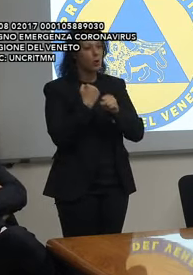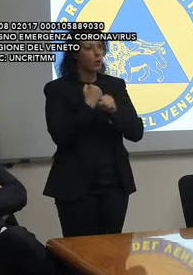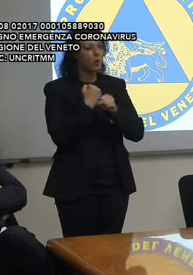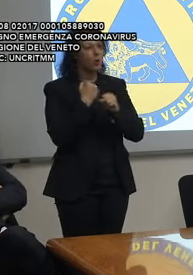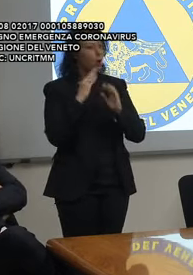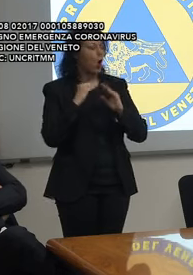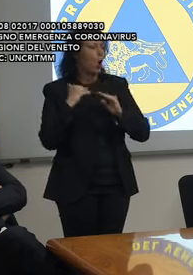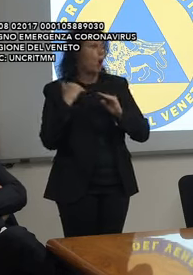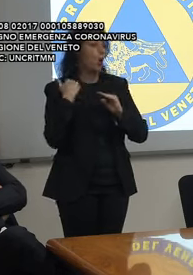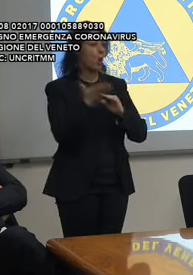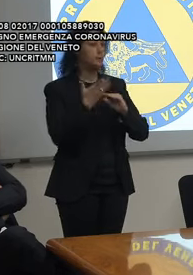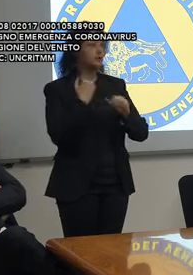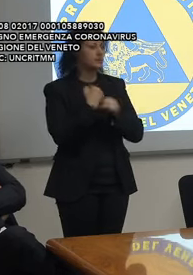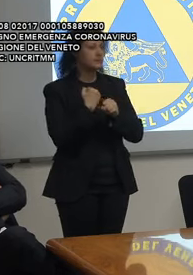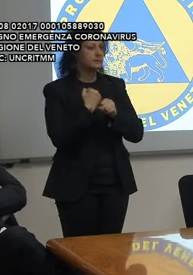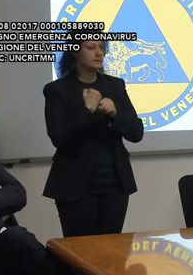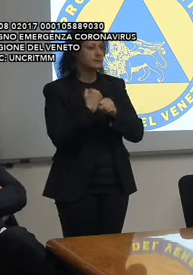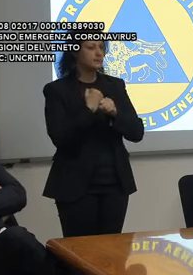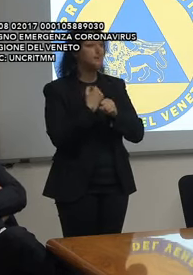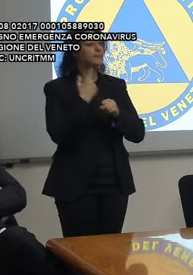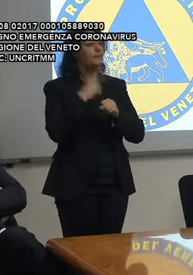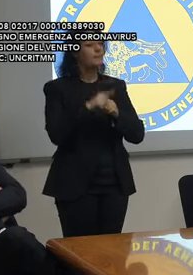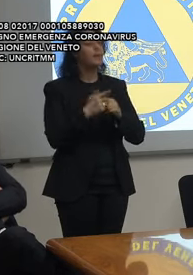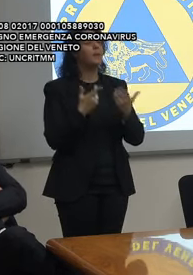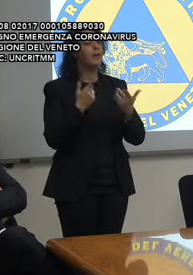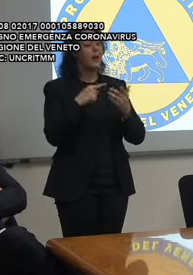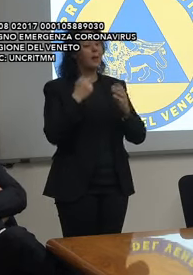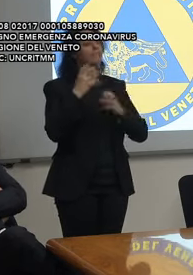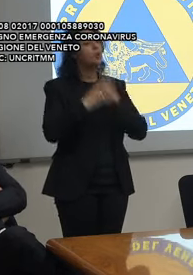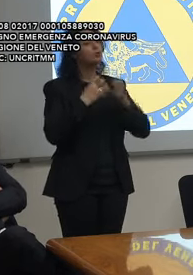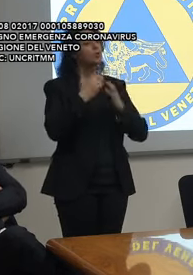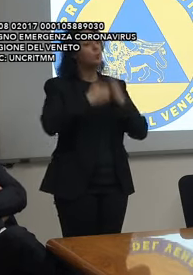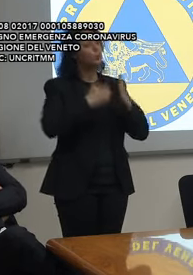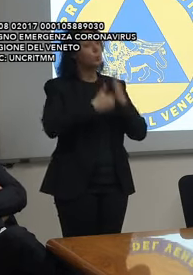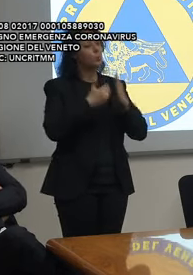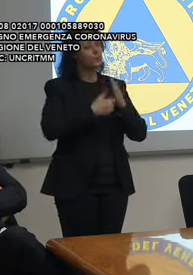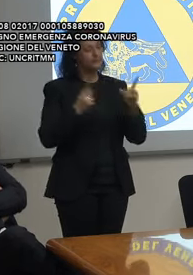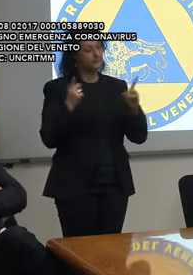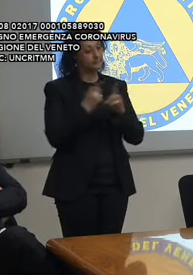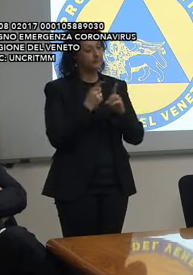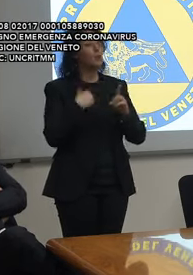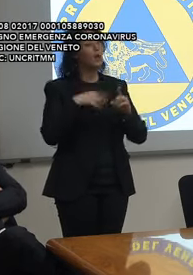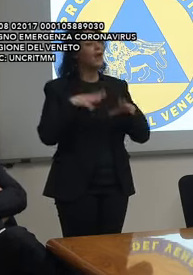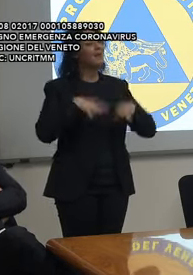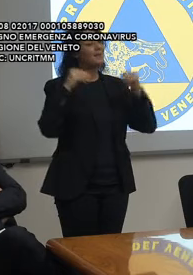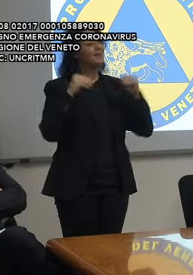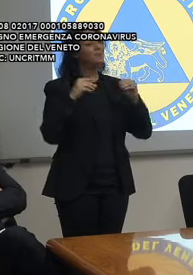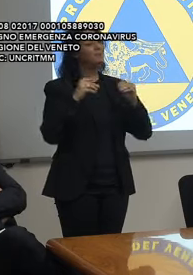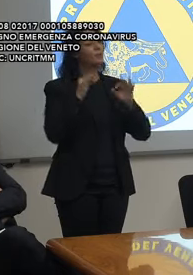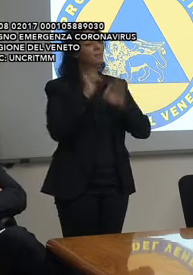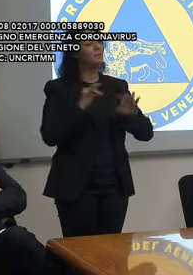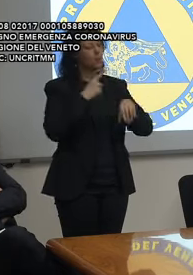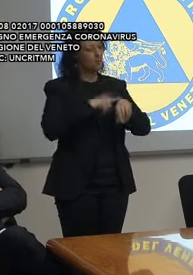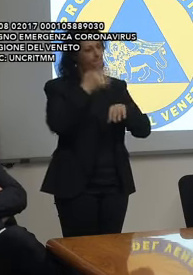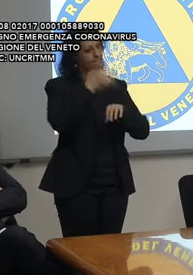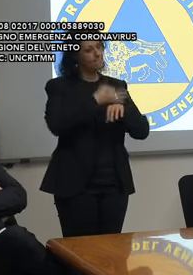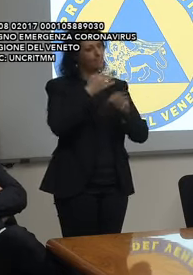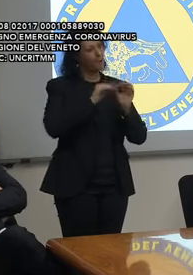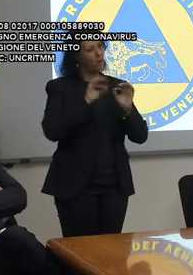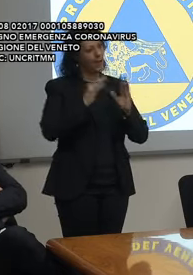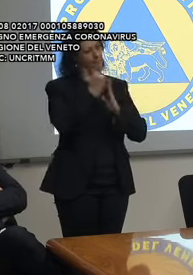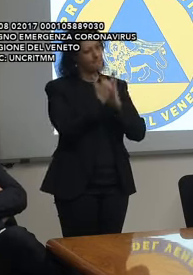sono accorciati i tempi di procedura. Noi nel disegnare quel cronoprogramma, dove c'erano previsti 90 giorni, abbiamo